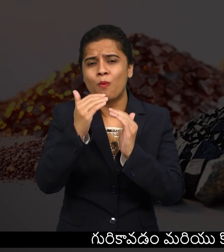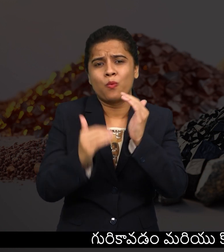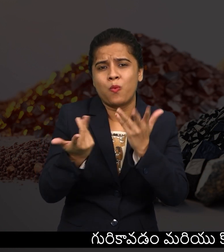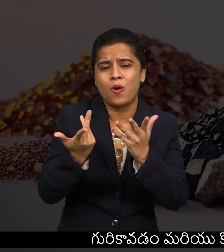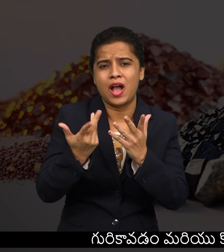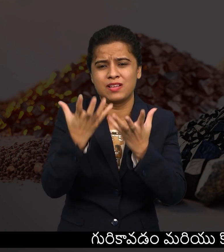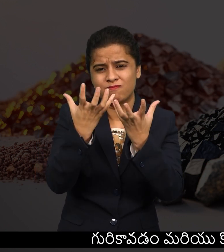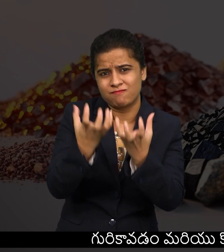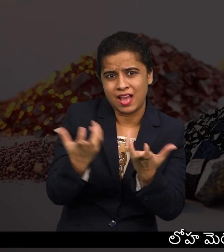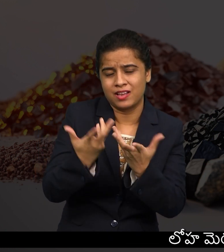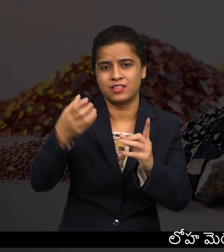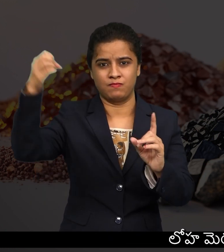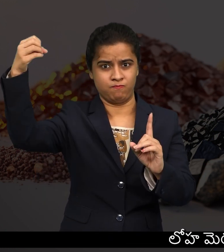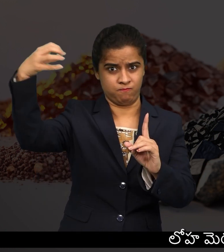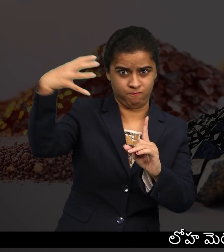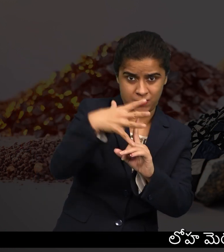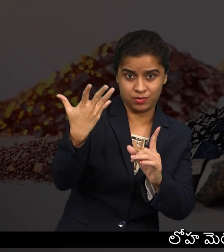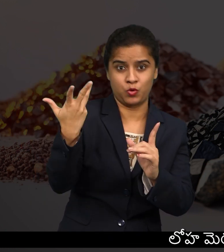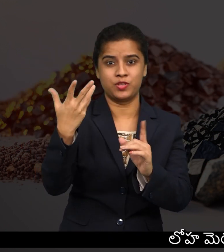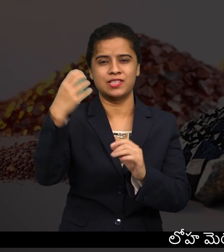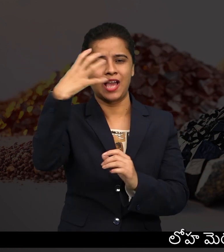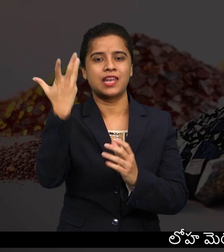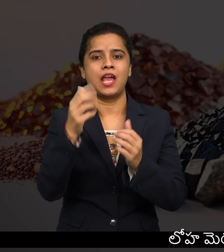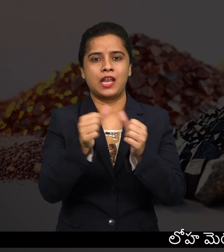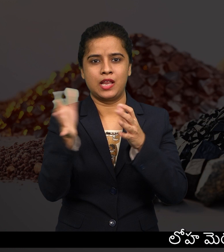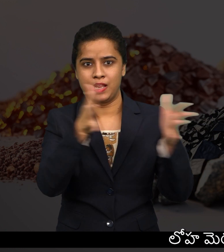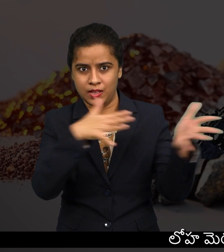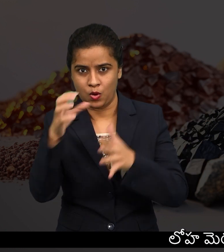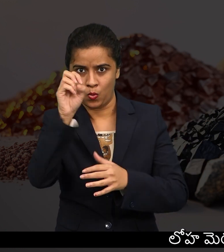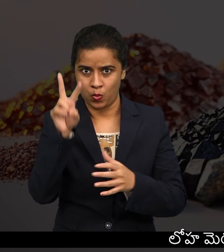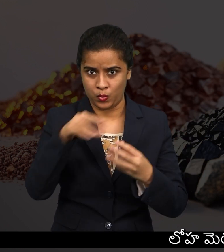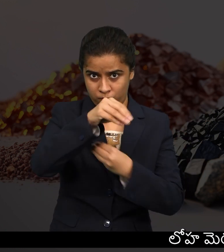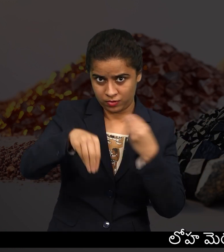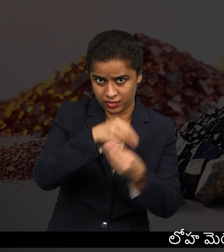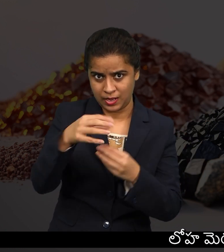రియాక్టివ్ వాయువుల సమక్షంలో లోహ మెరుపు తగ్గుతూ ఉంటుంది.